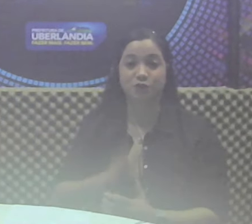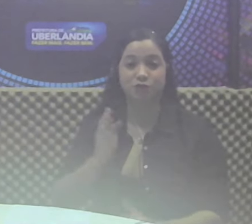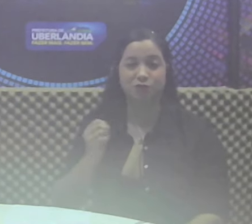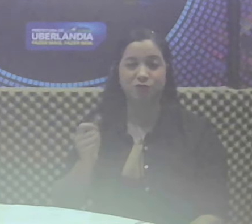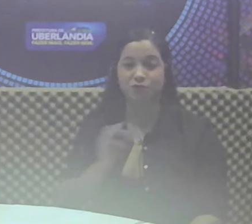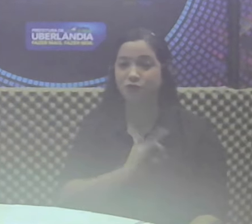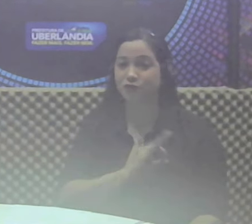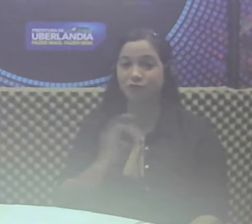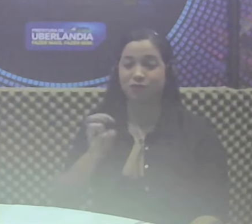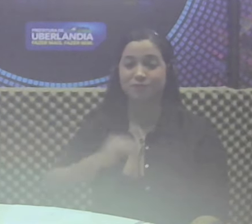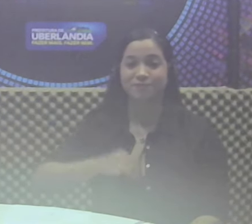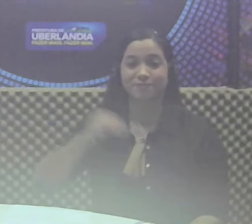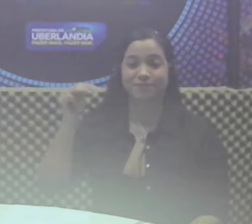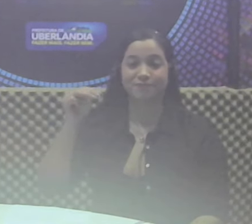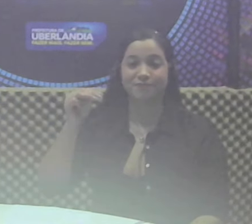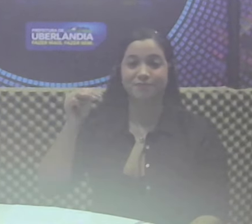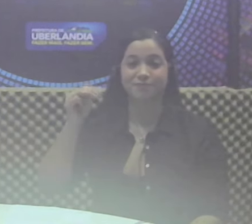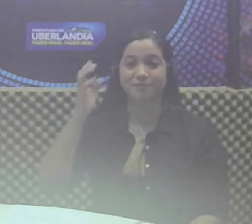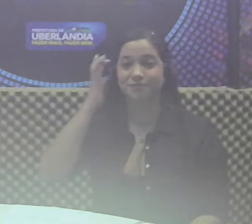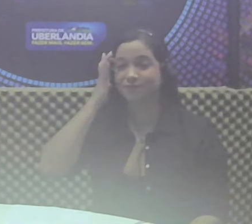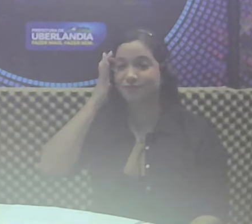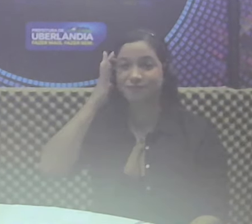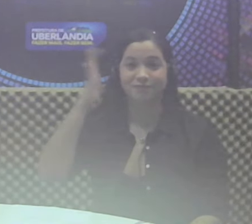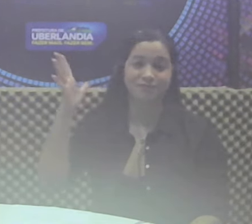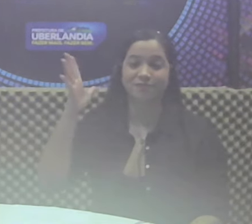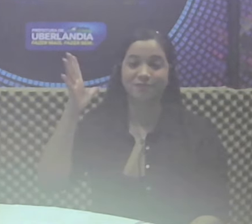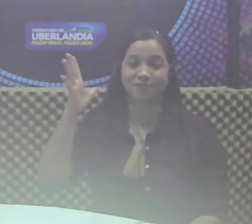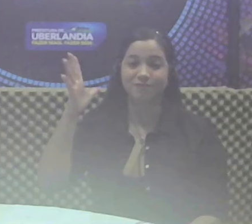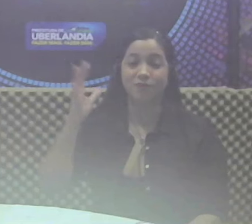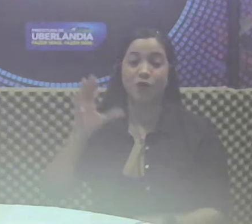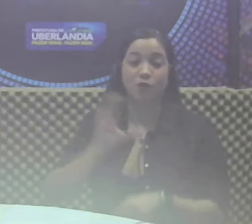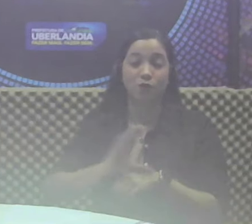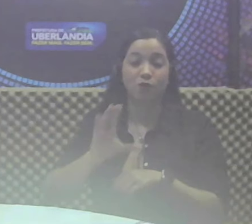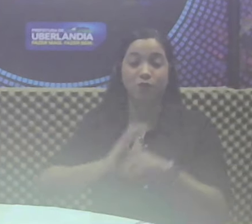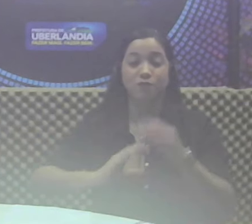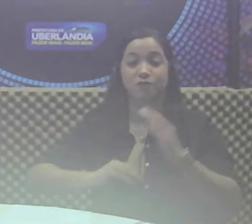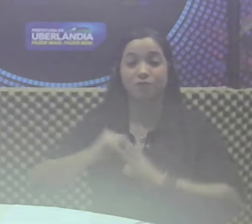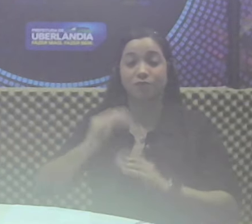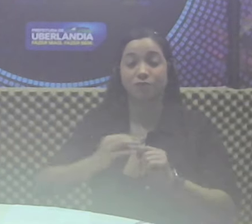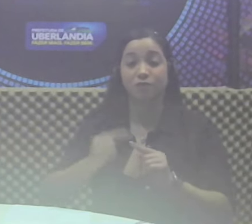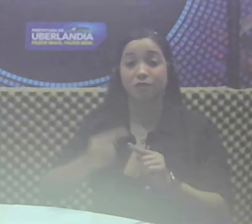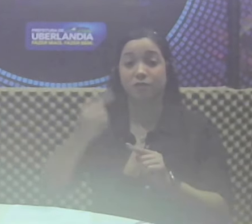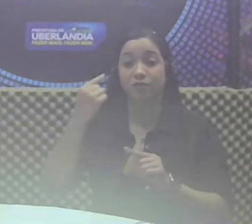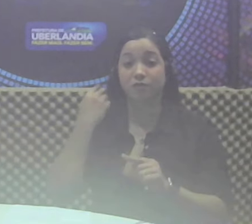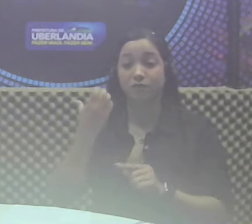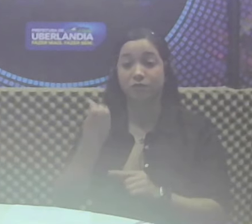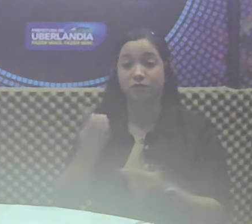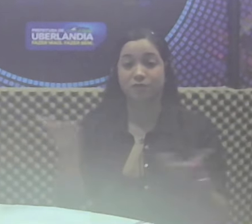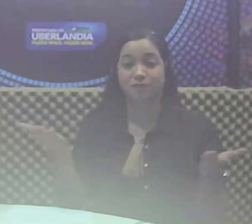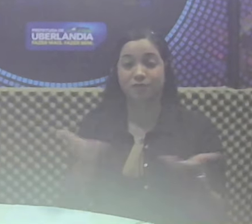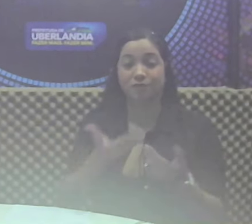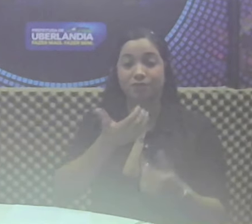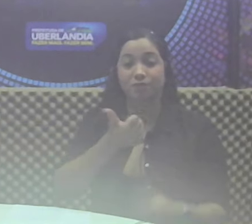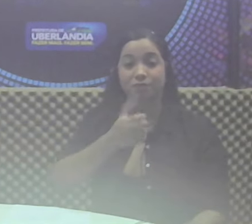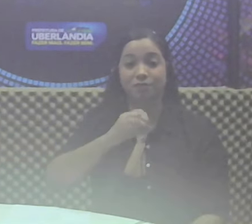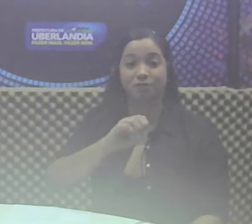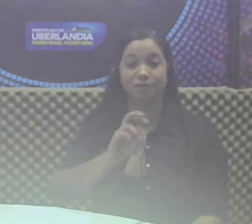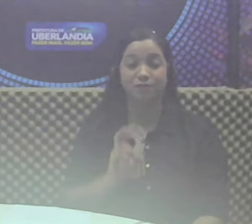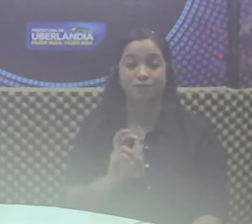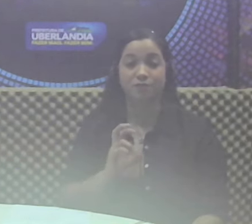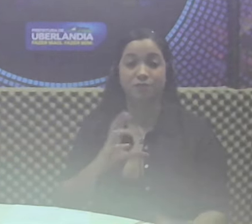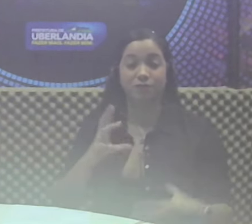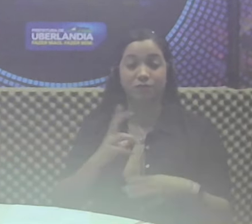uma unidade novinha no Morumbi. Essa receita não tem erro. Só de cursos profissionalizantes, saltamos de 6 para